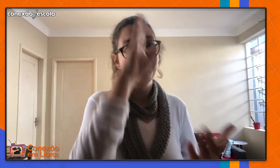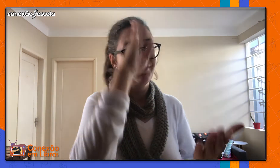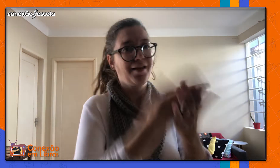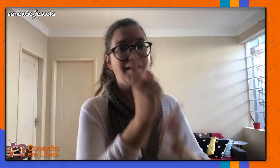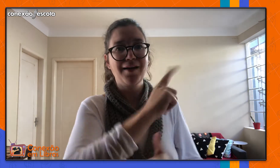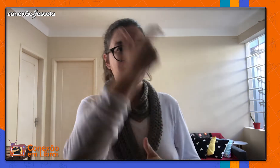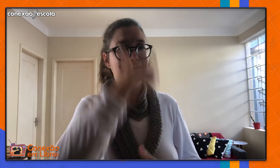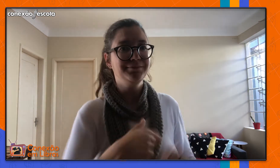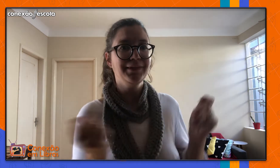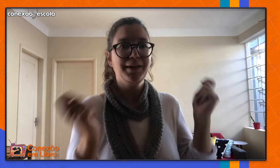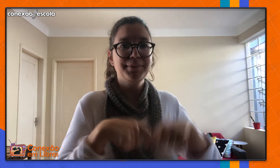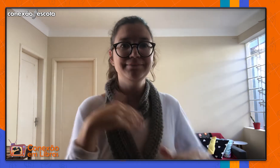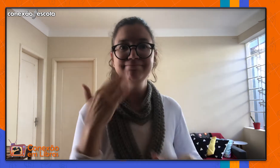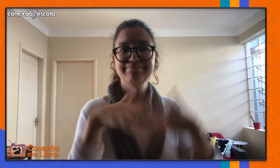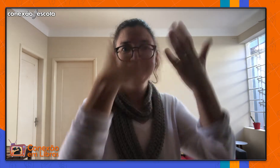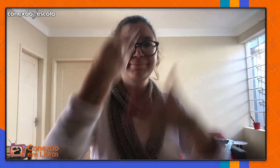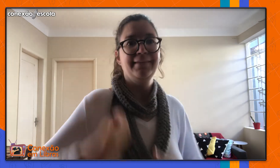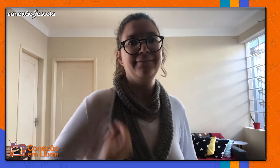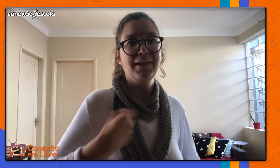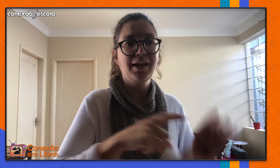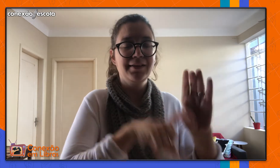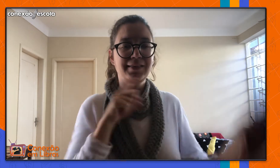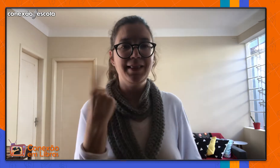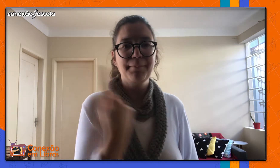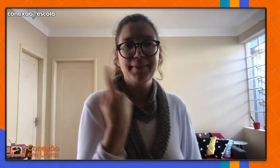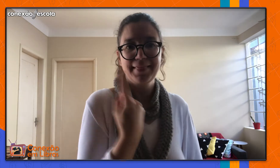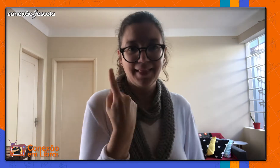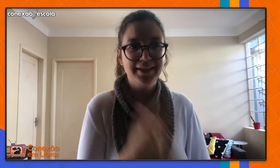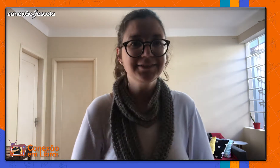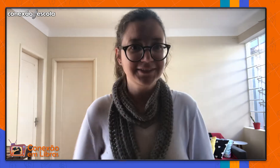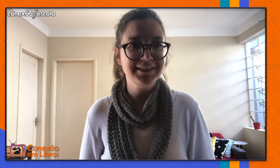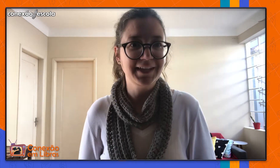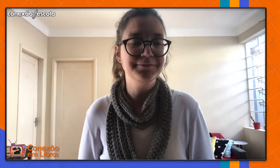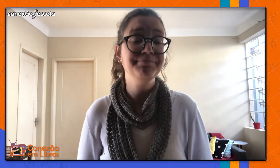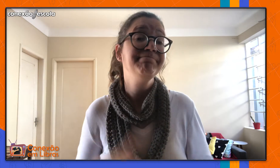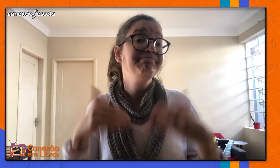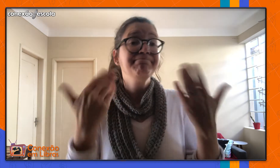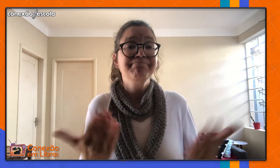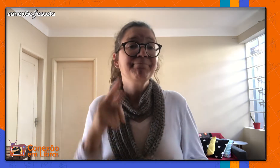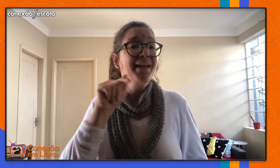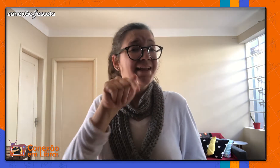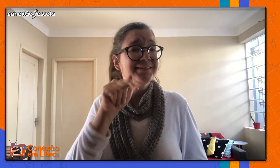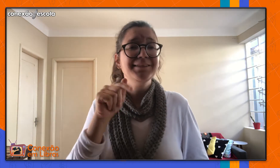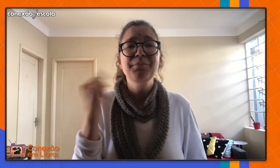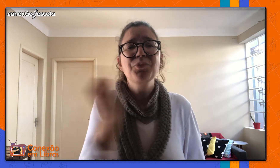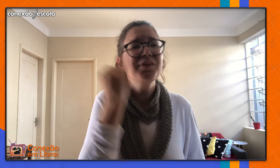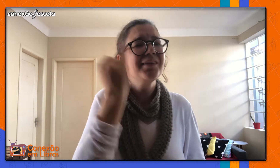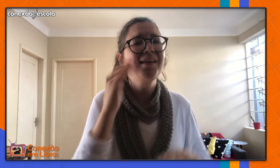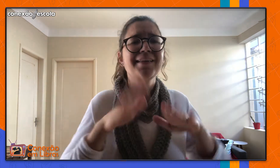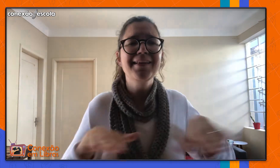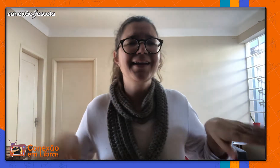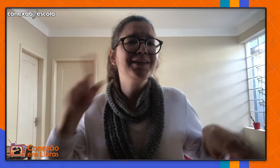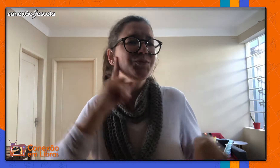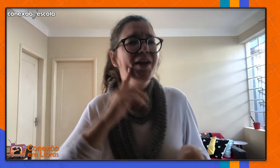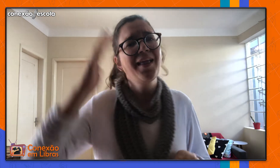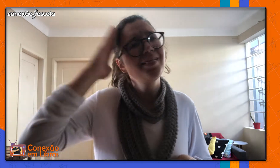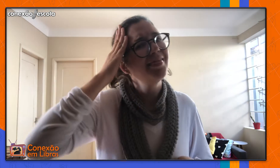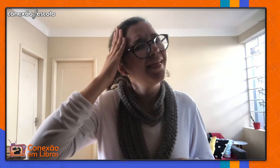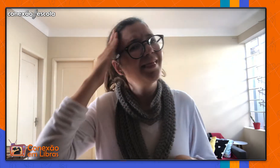ouvintes, porque não acreditam em sua própria capacidade de desenvolvimento e independência. E é importante que as